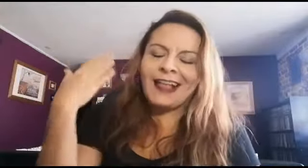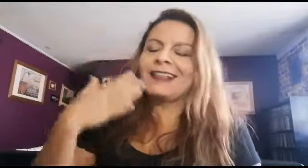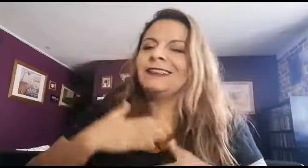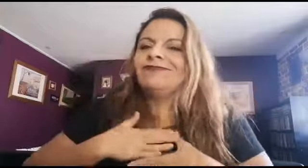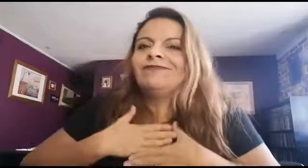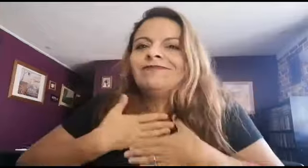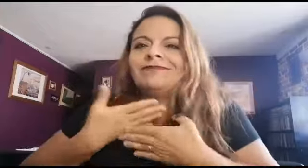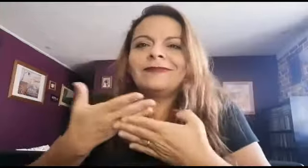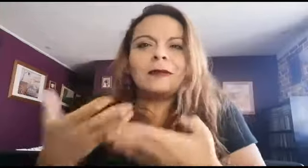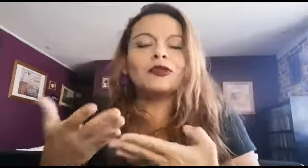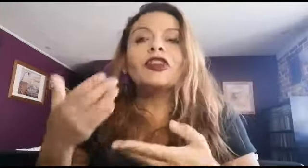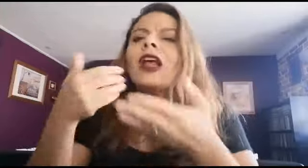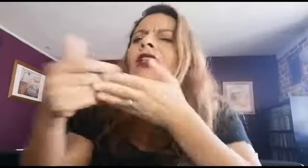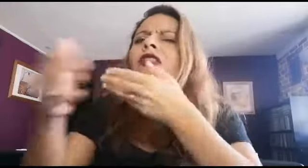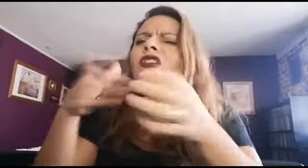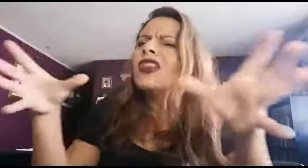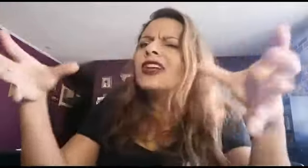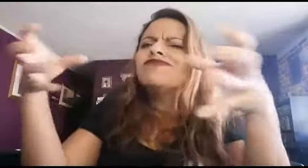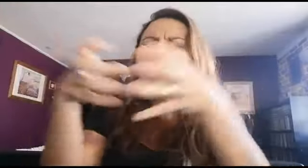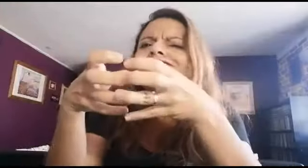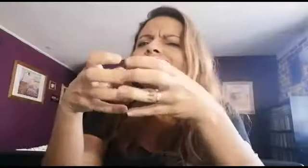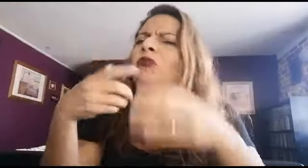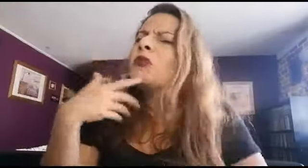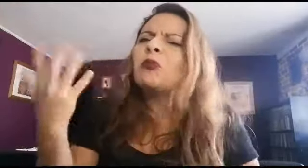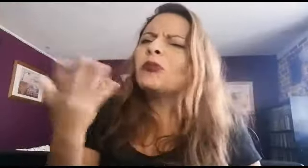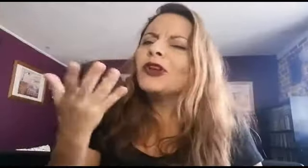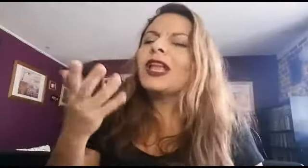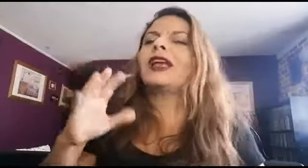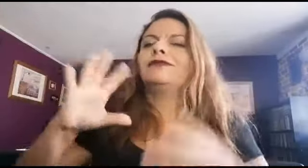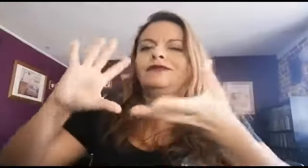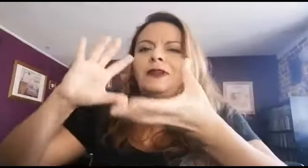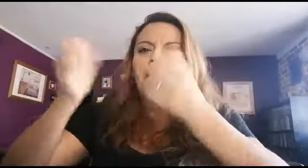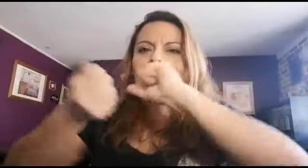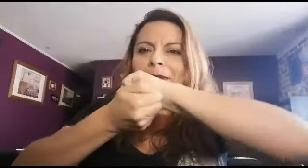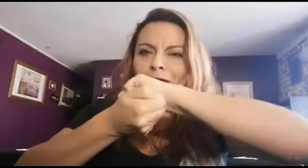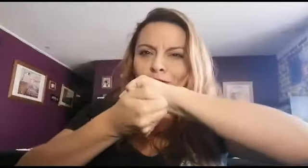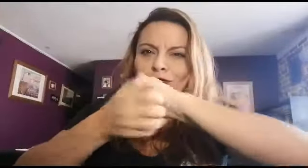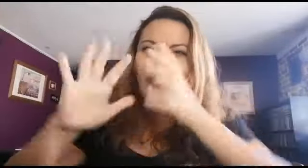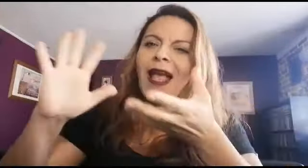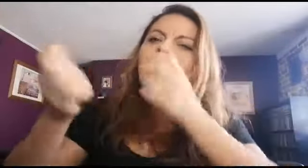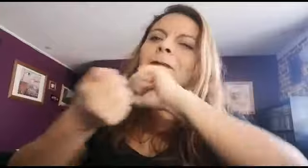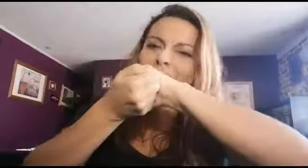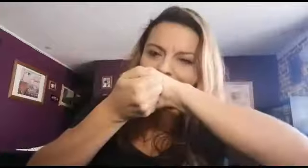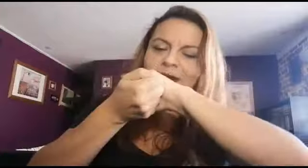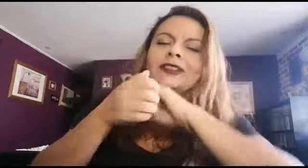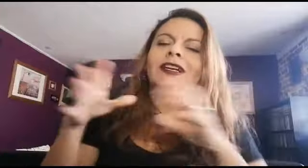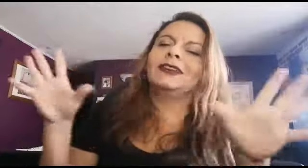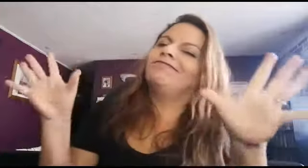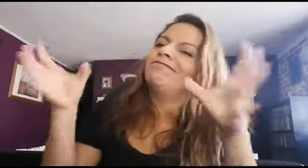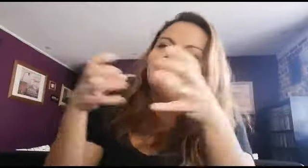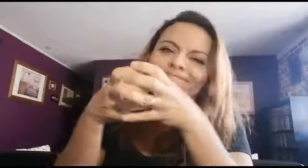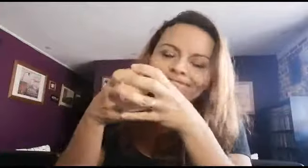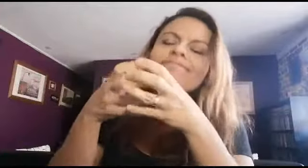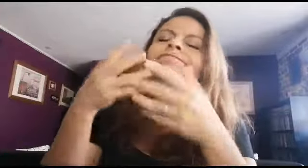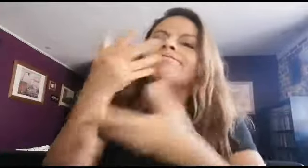sordas y con discapacidad que había conocido antes donde nos juntamos porque nos reunimos a través de